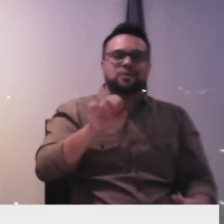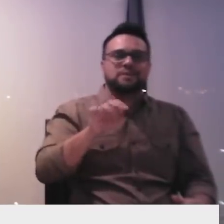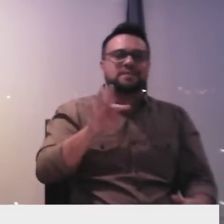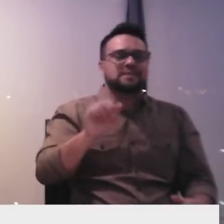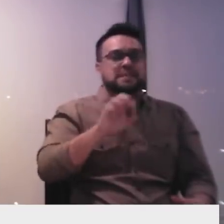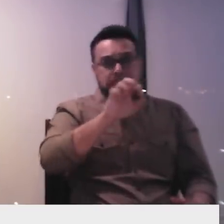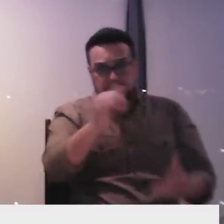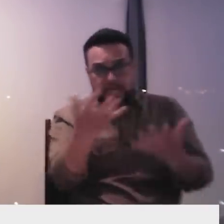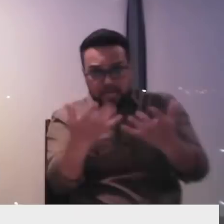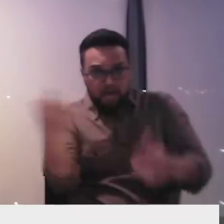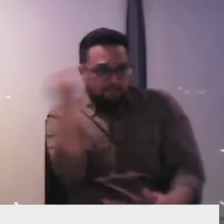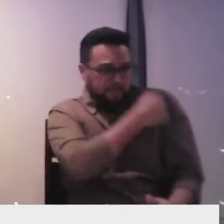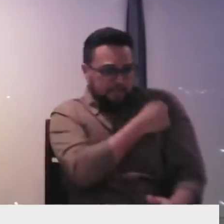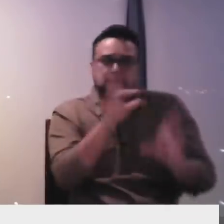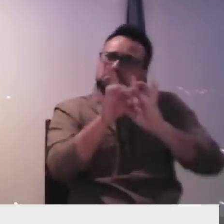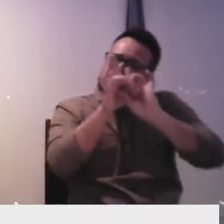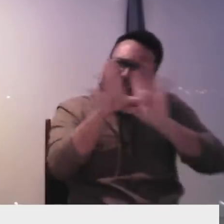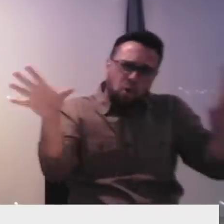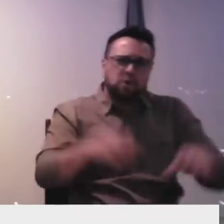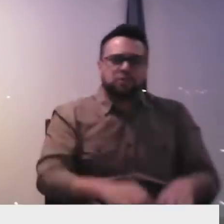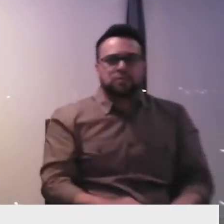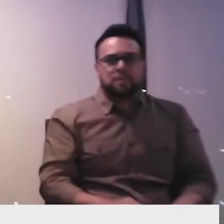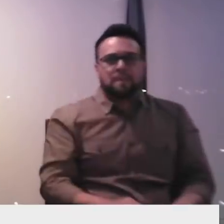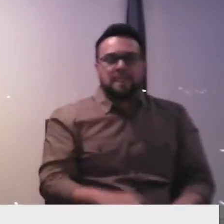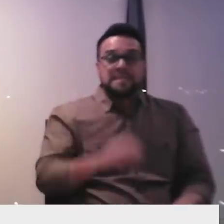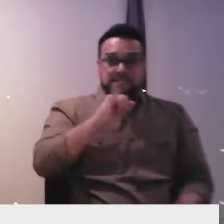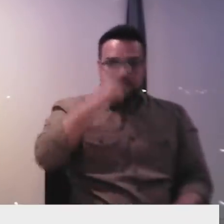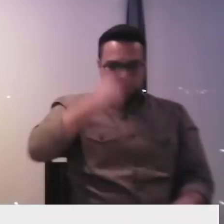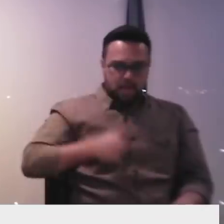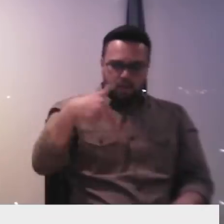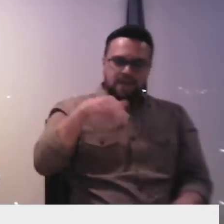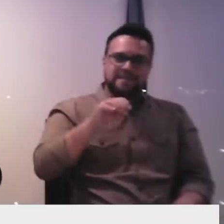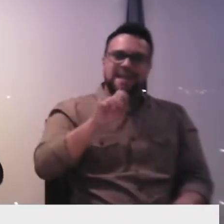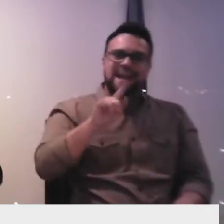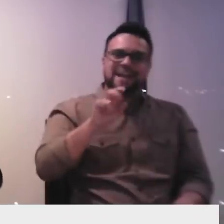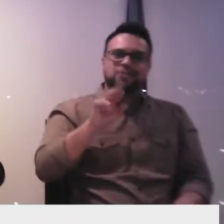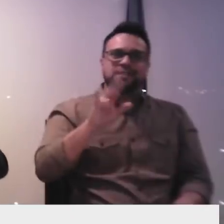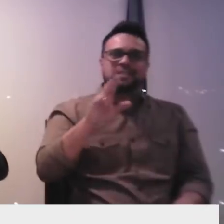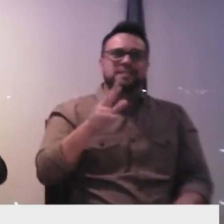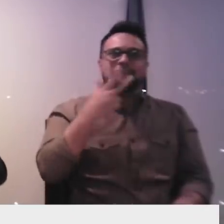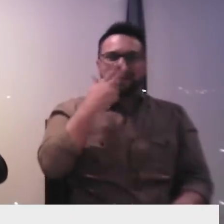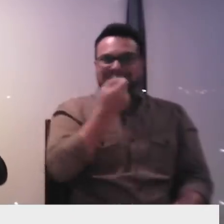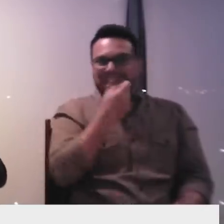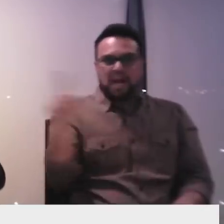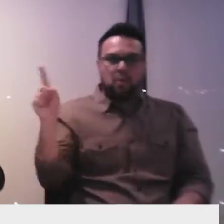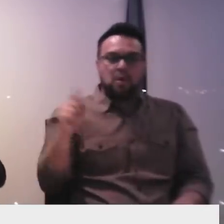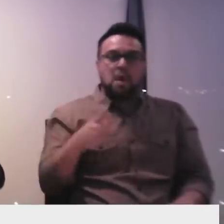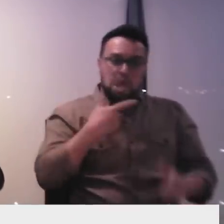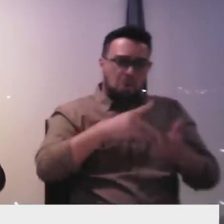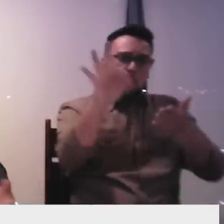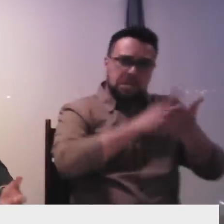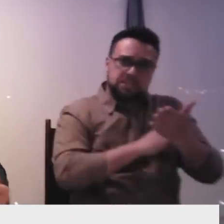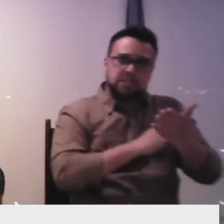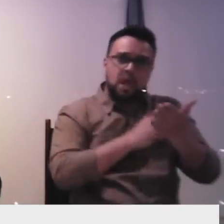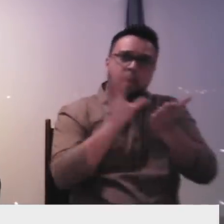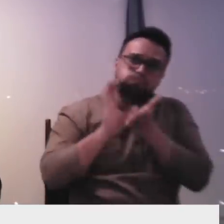tome. Se eu fosse negacionista, não teria assinado uma medida provisória em dezembro do ano passado, destinando 20 bilhões de reais para